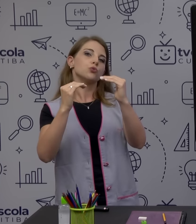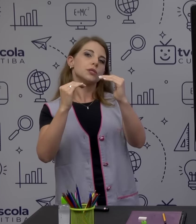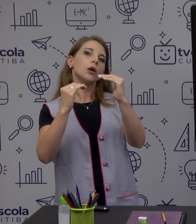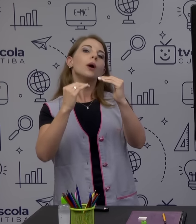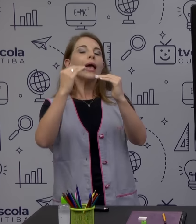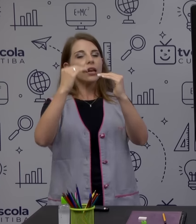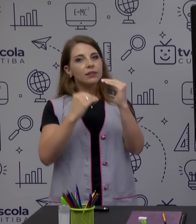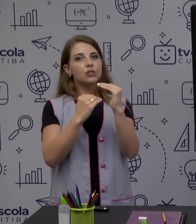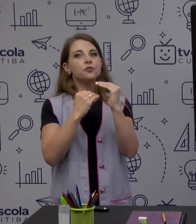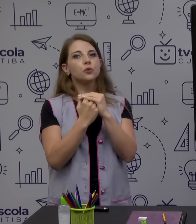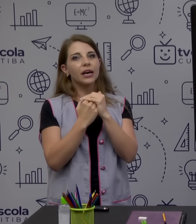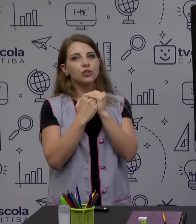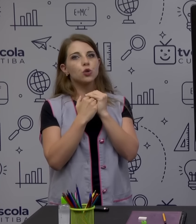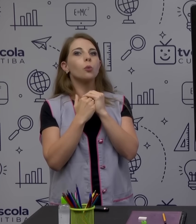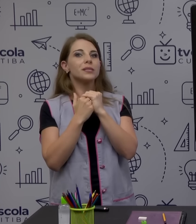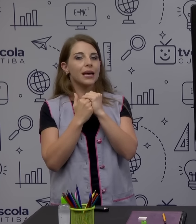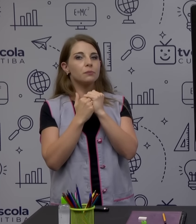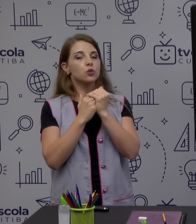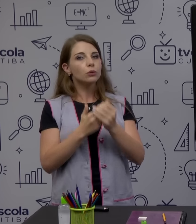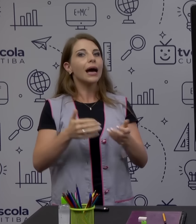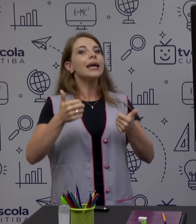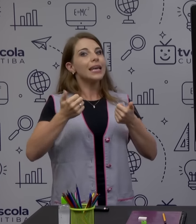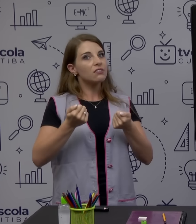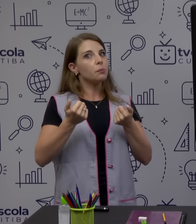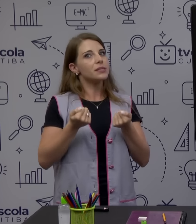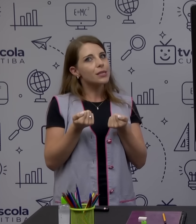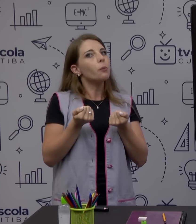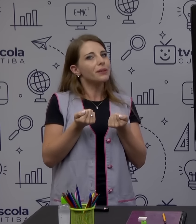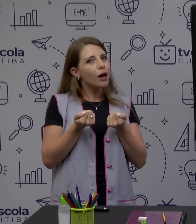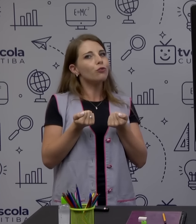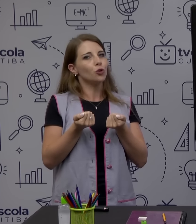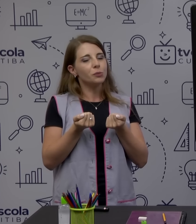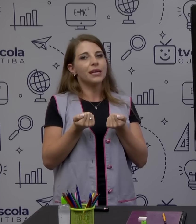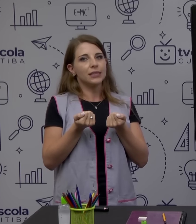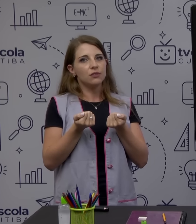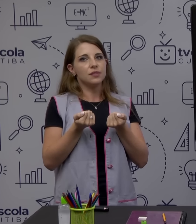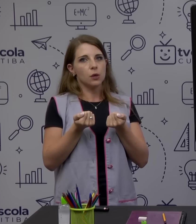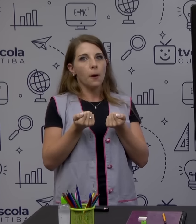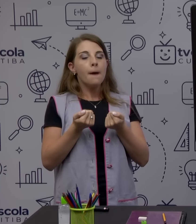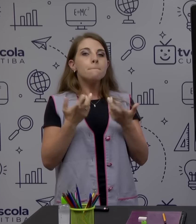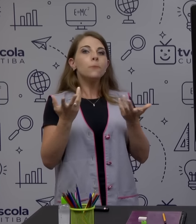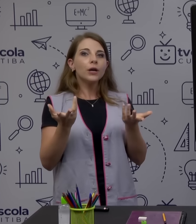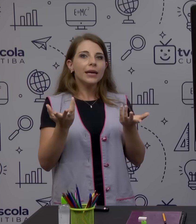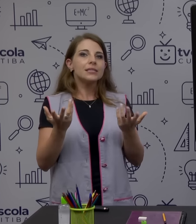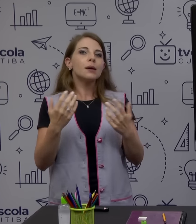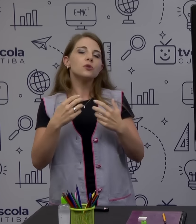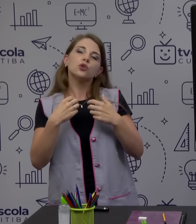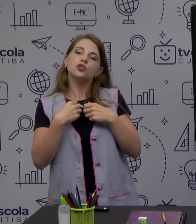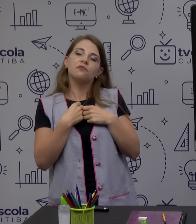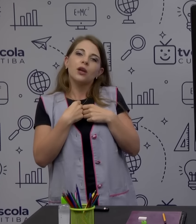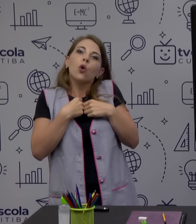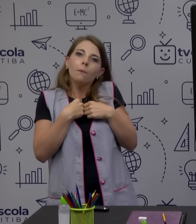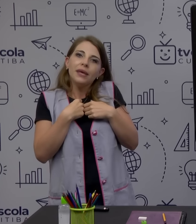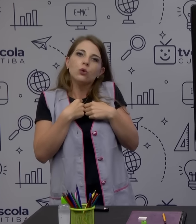audição, ela vai ter dificuldade de começar a me escutar e ela vai precisar aumentar o volume da televisão. Porém, se a pessoa estiver comigo,